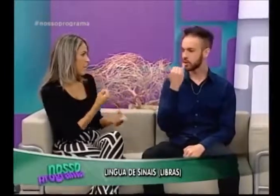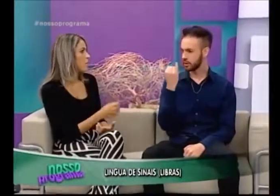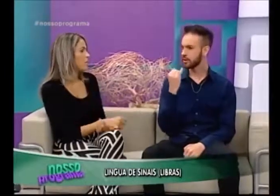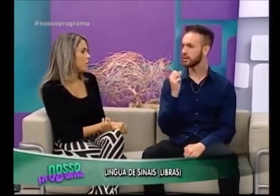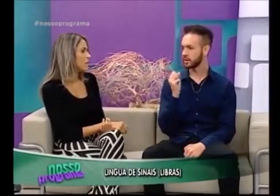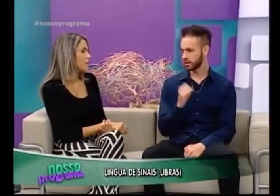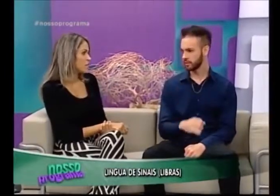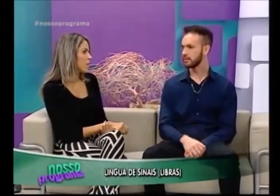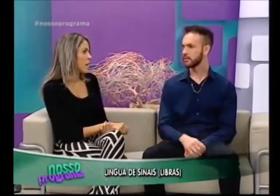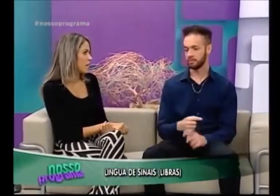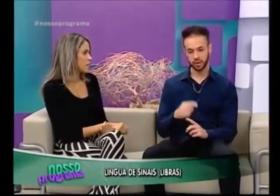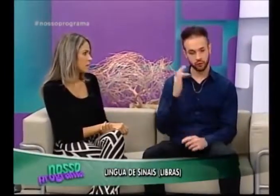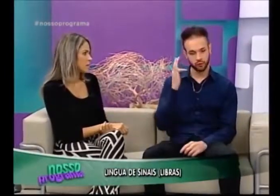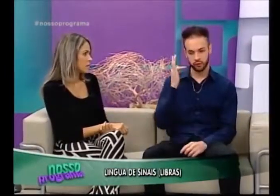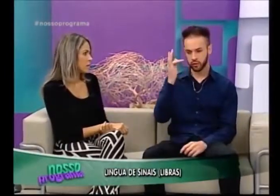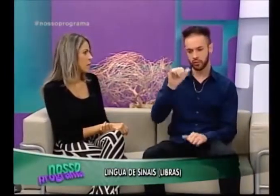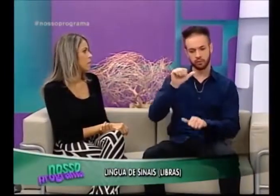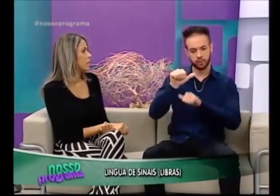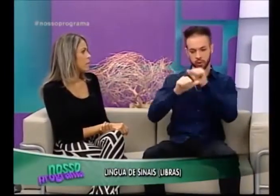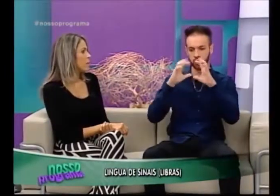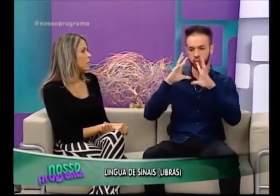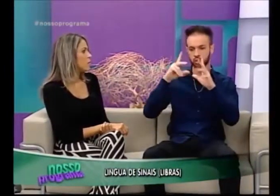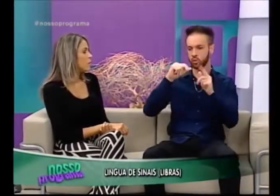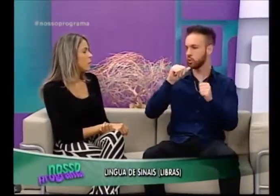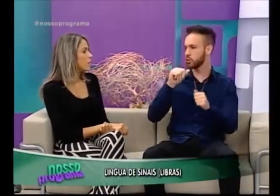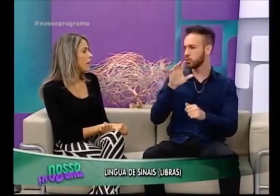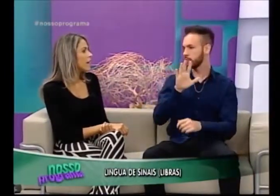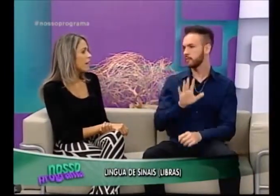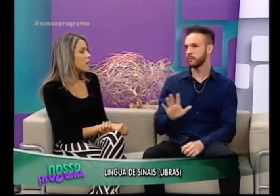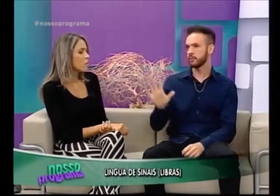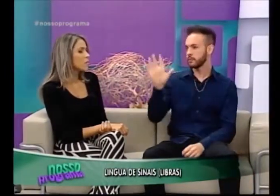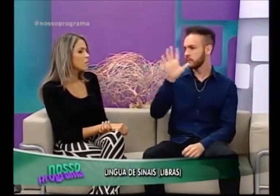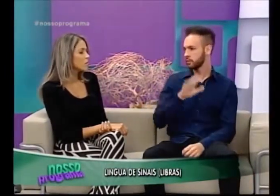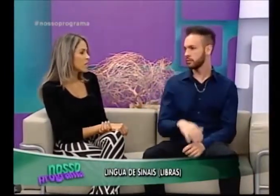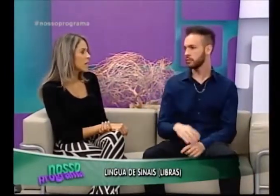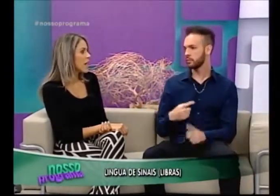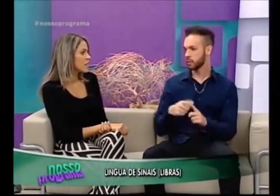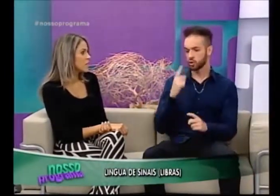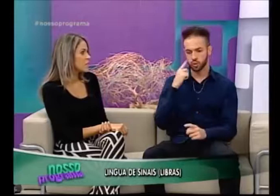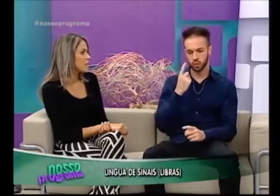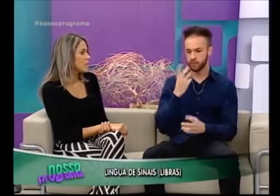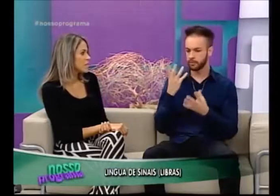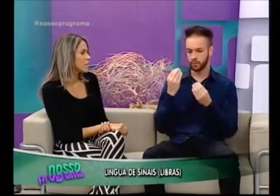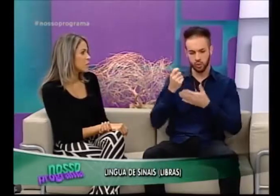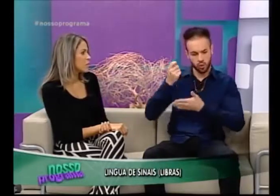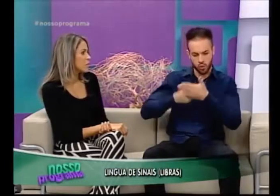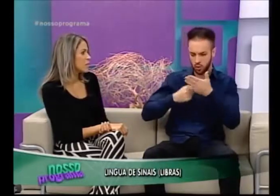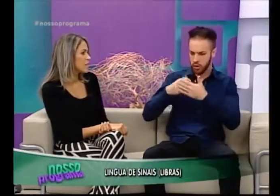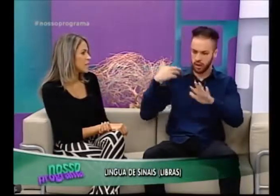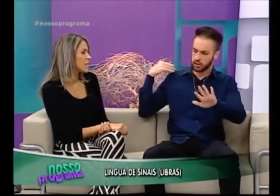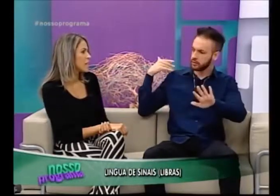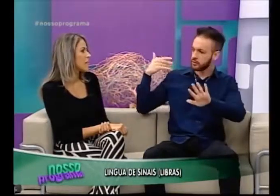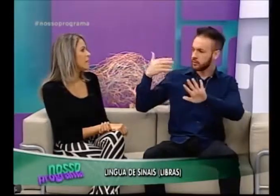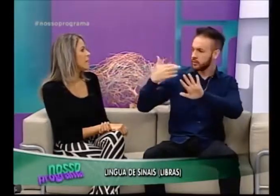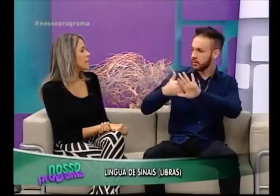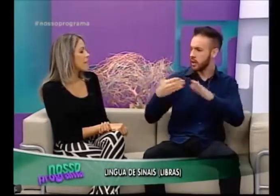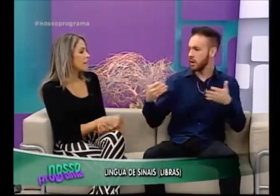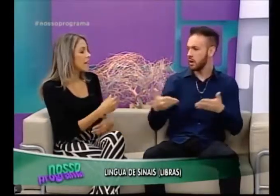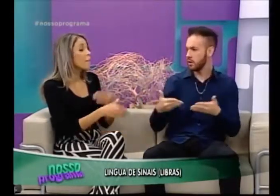Muito importante falar. Para o futuro mudar, né? O mundo, a sociedade precisa, o surdo precisa